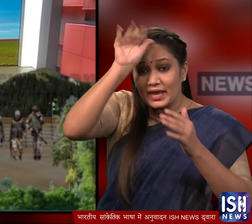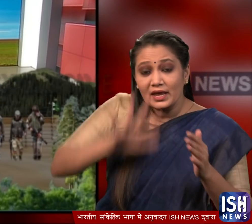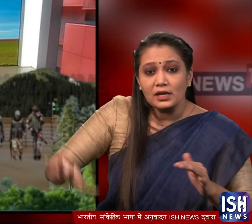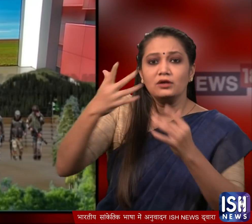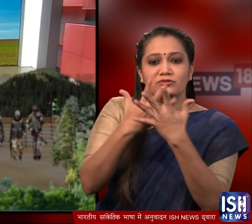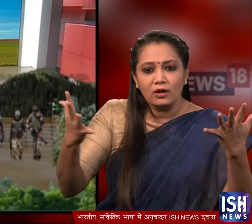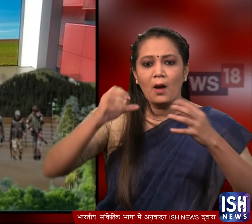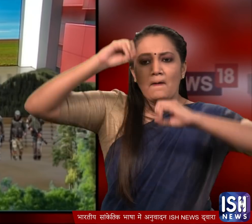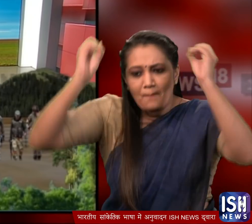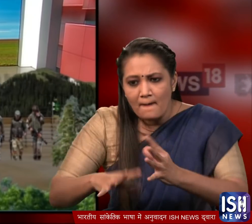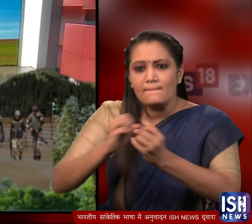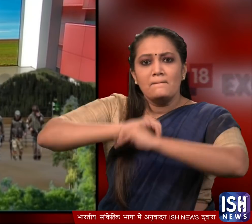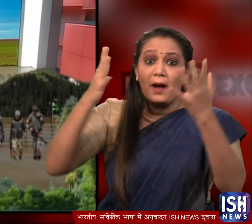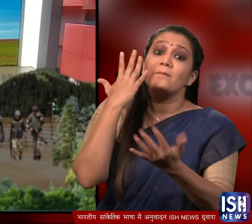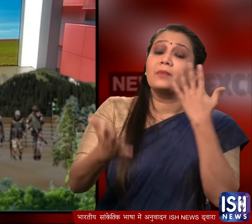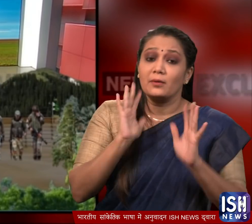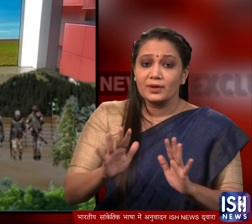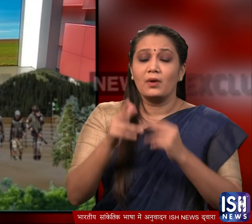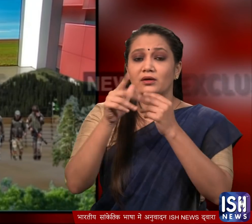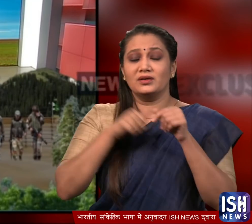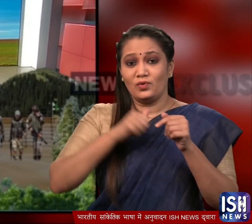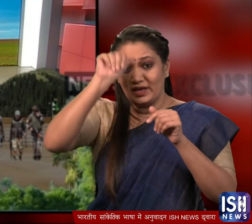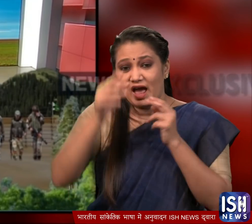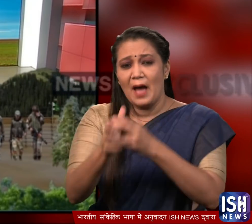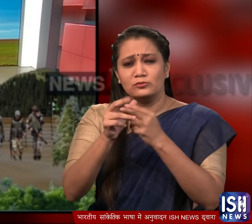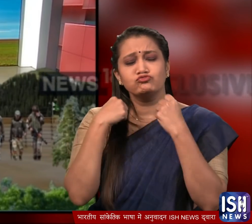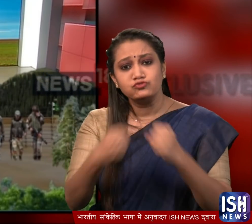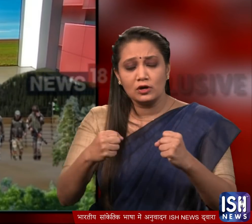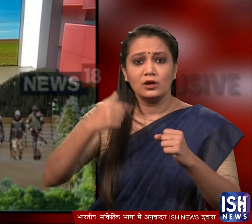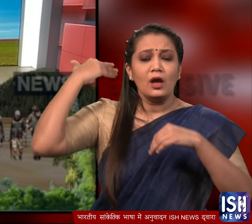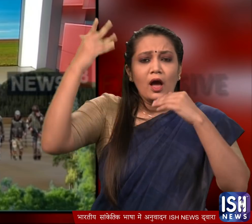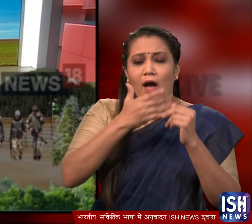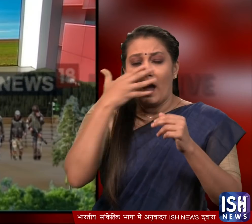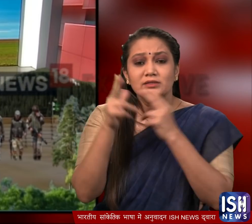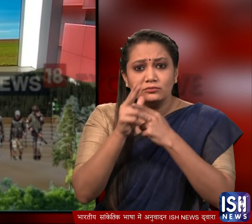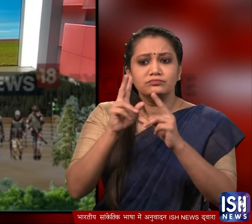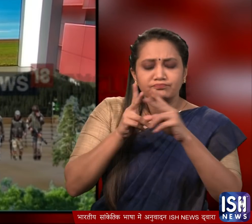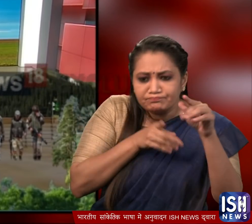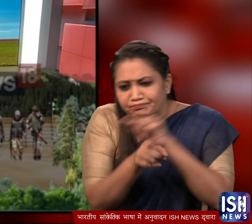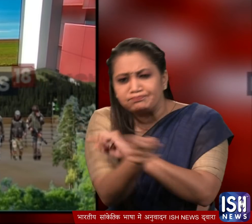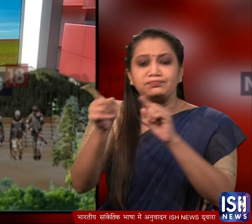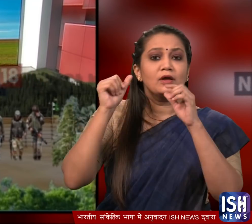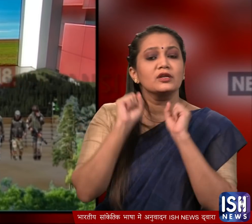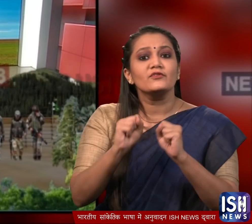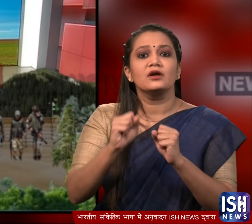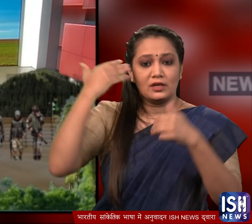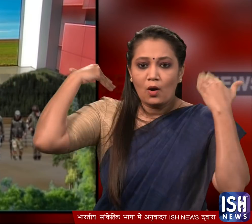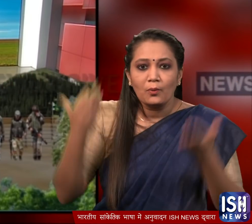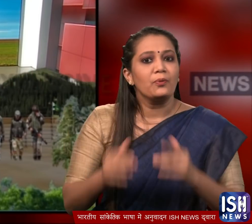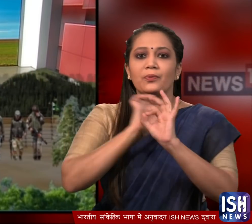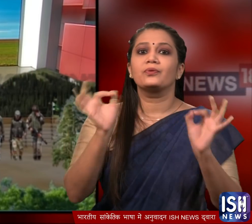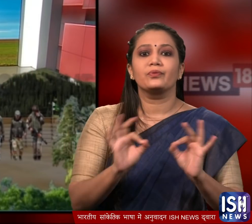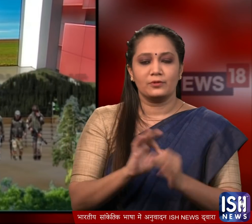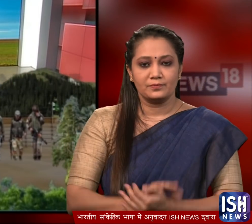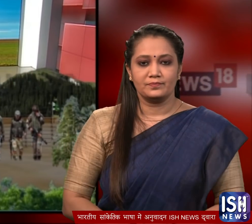के इलाके में हथियारों को गिराना भी हो सकता है, क्योंकि सुरक्षा बल की मुस्तैदी की वजह आतंकी सीमा पार कर